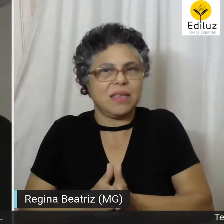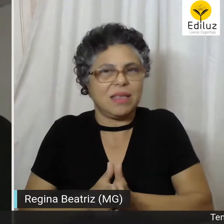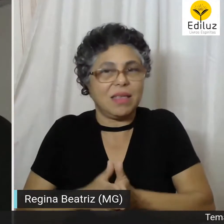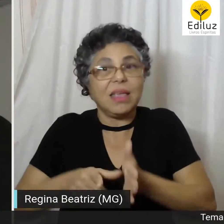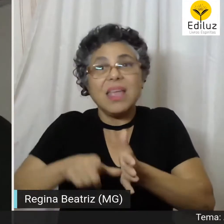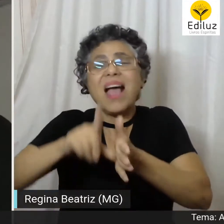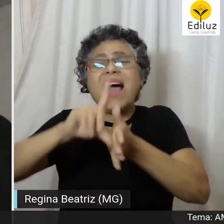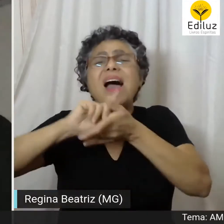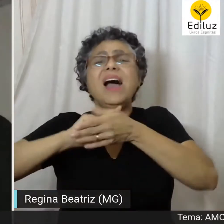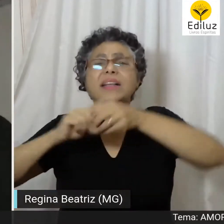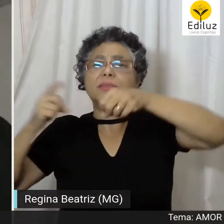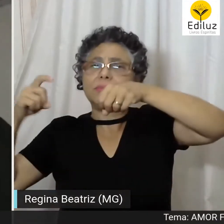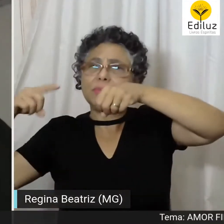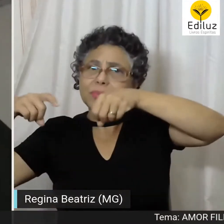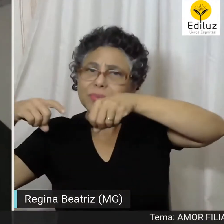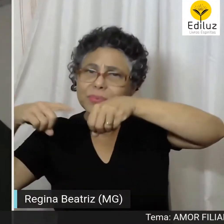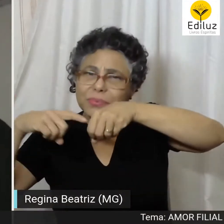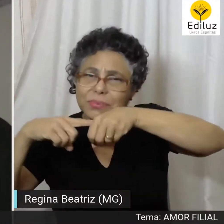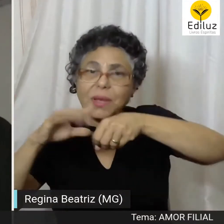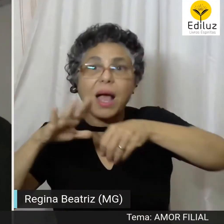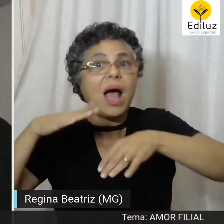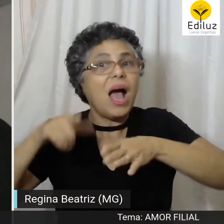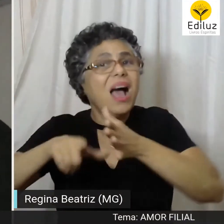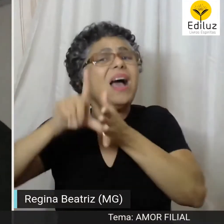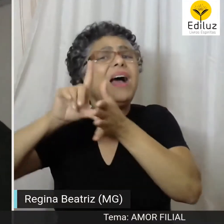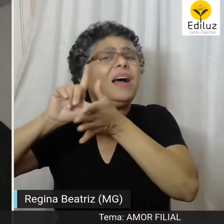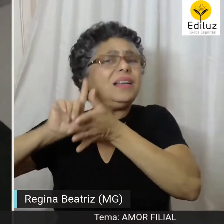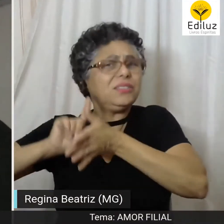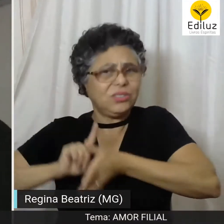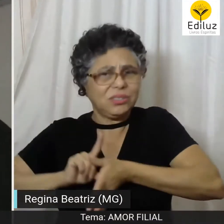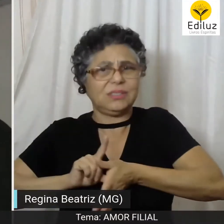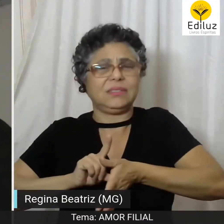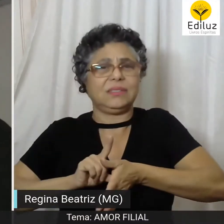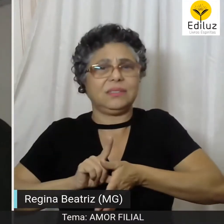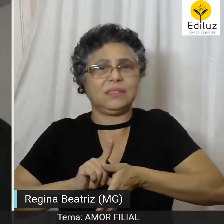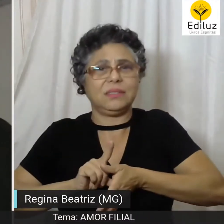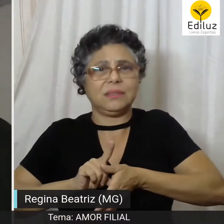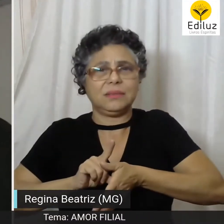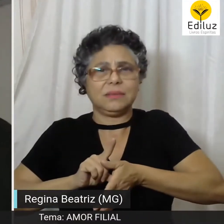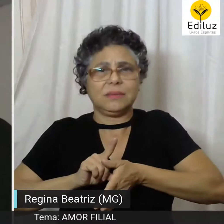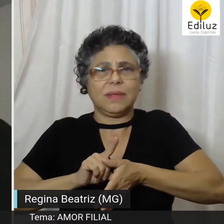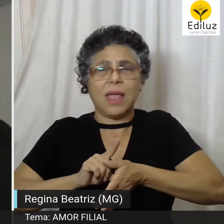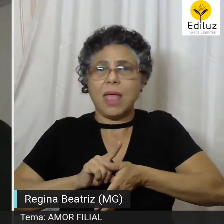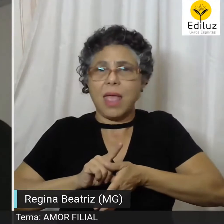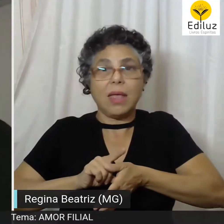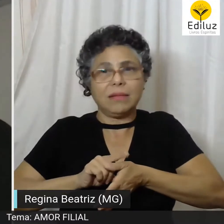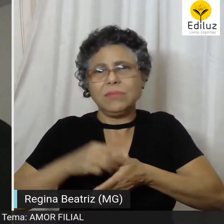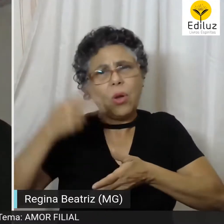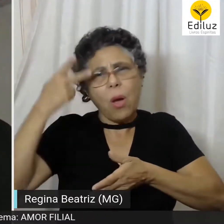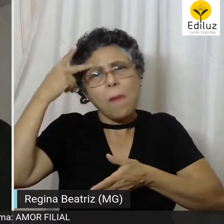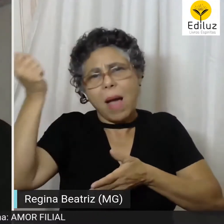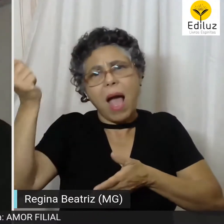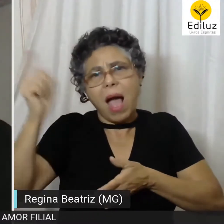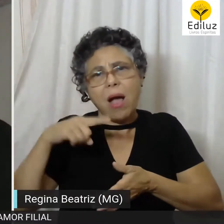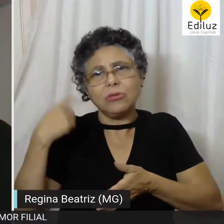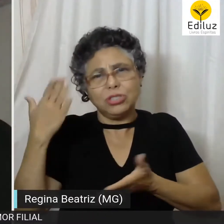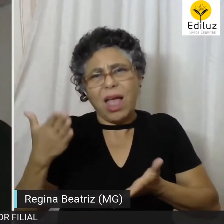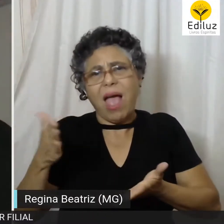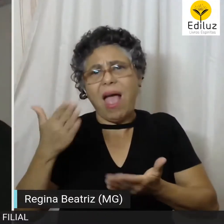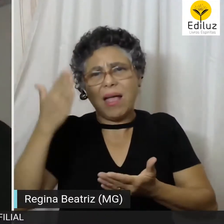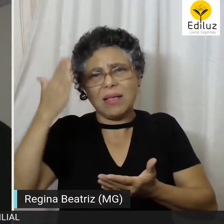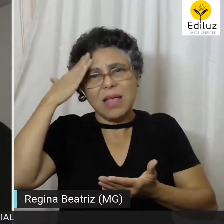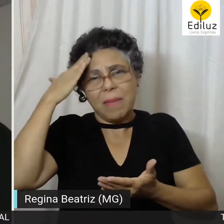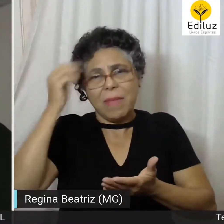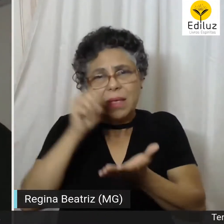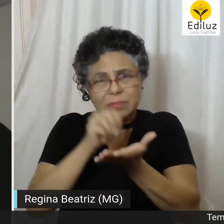da fecundação, é comum e sabido pela doutrina